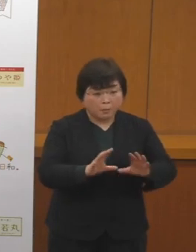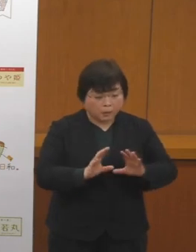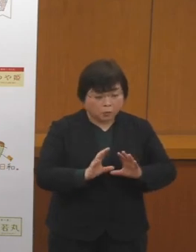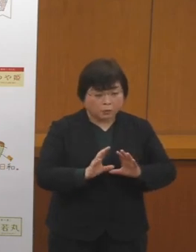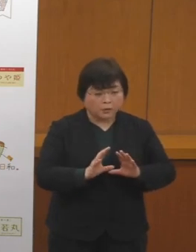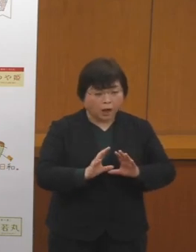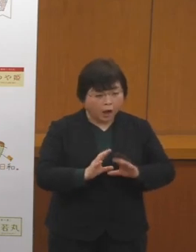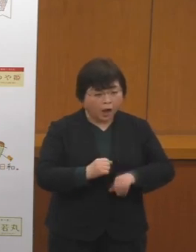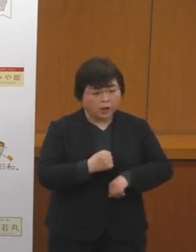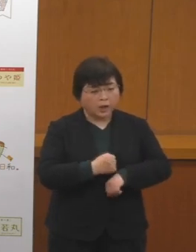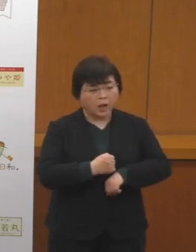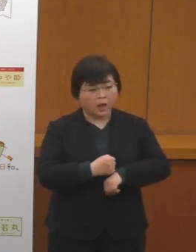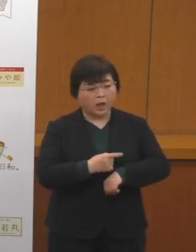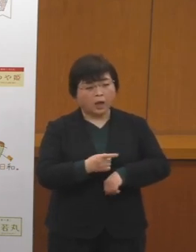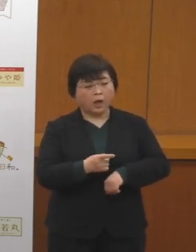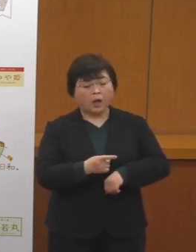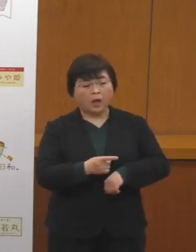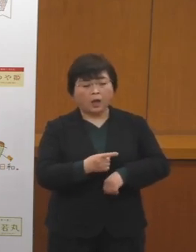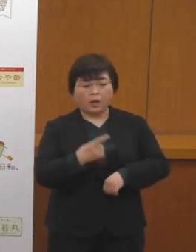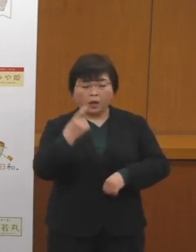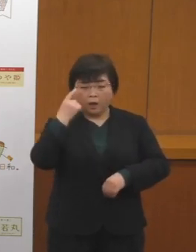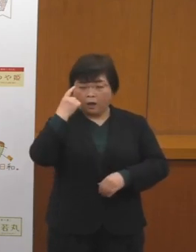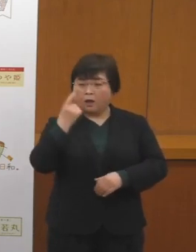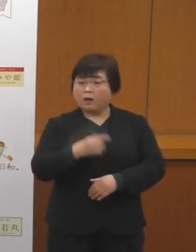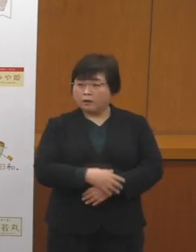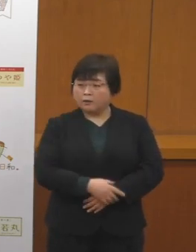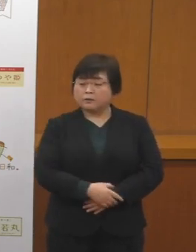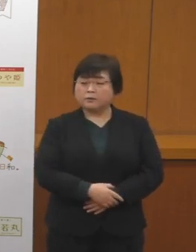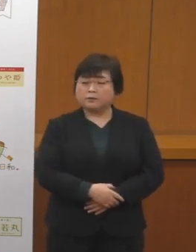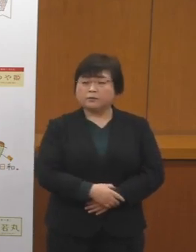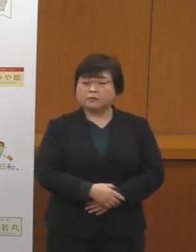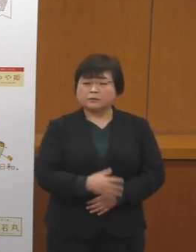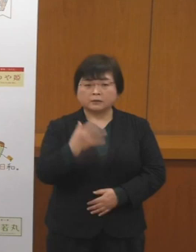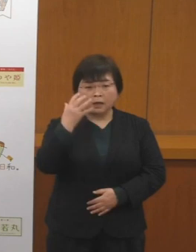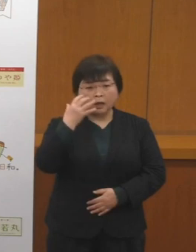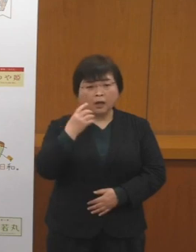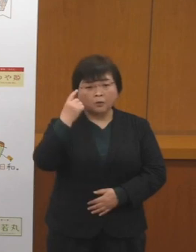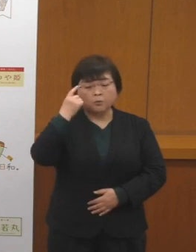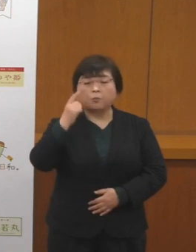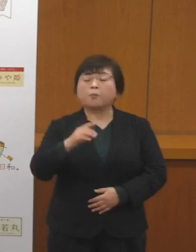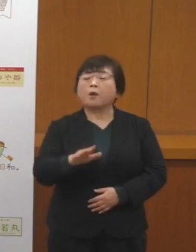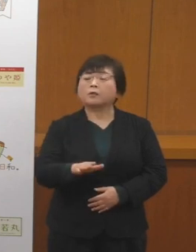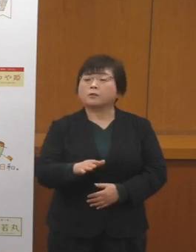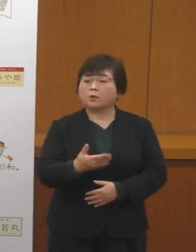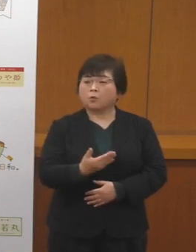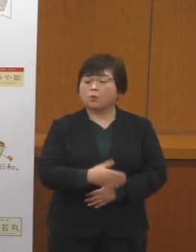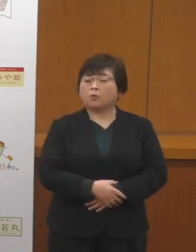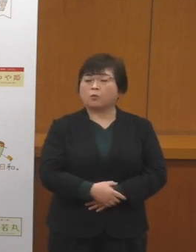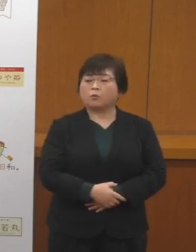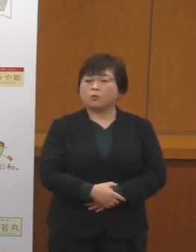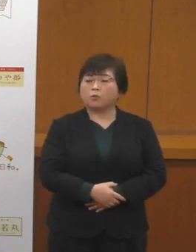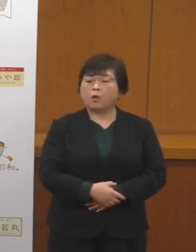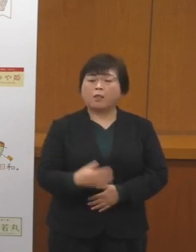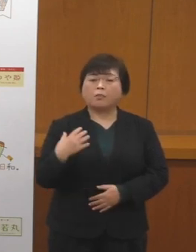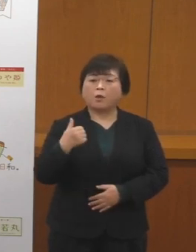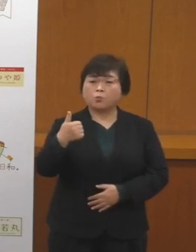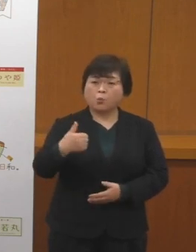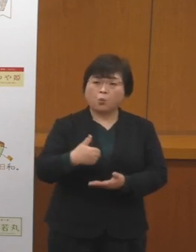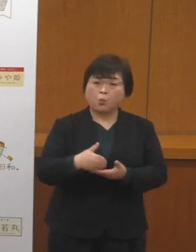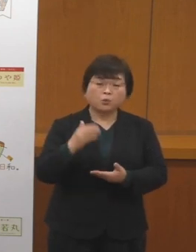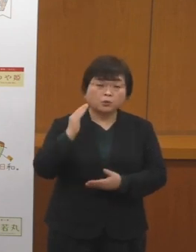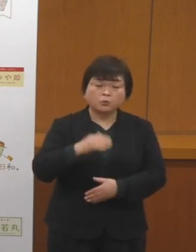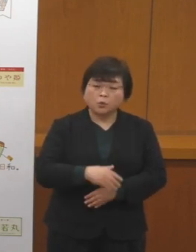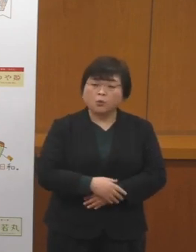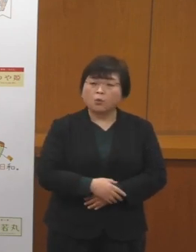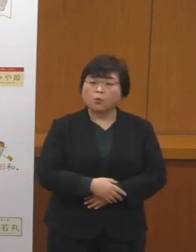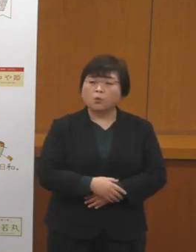で大変だねってあのちょっと青くなってしまうところがあるんですけれども担当の方から聞き